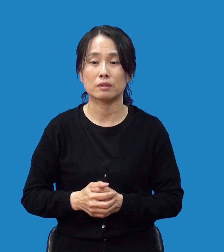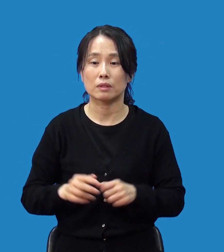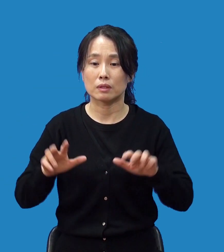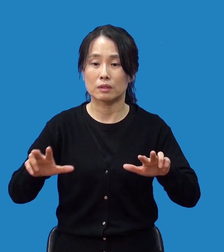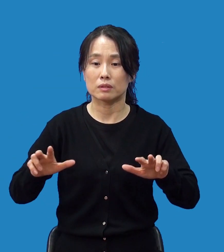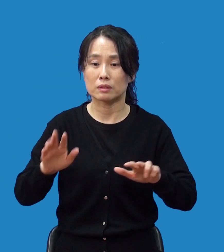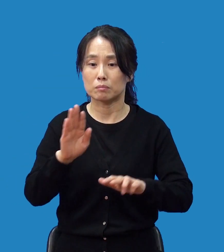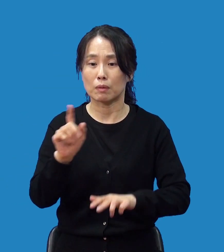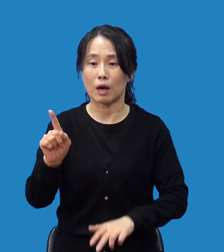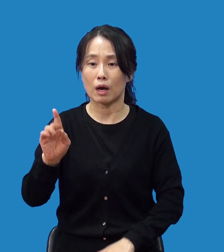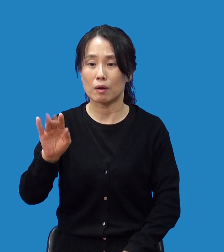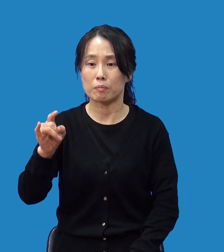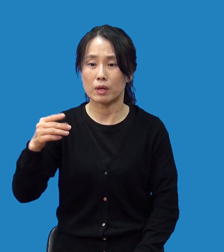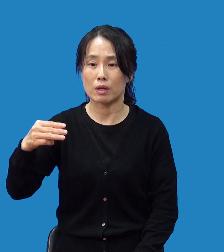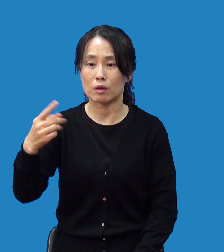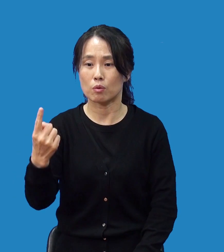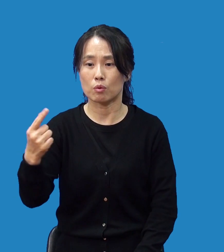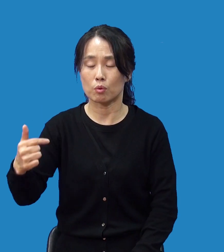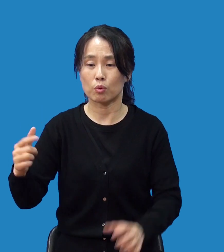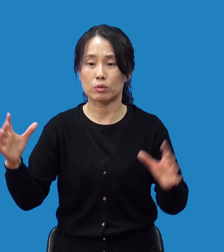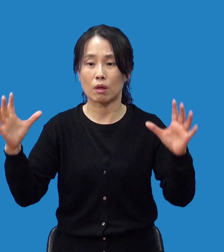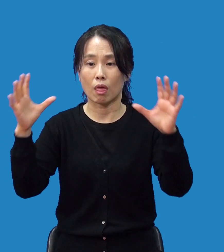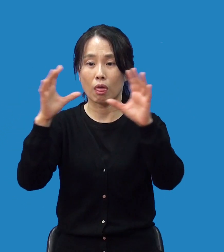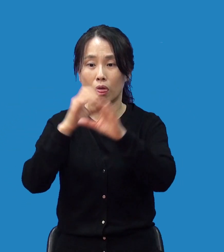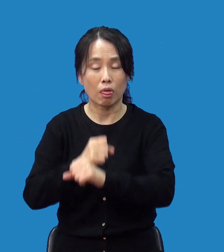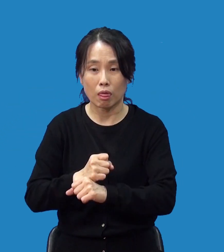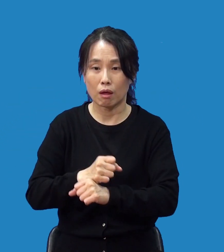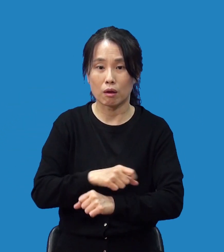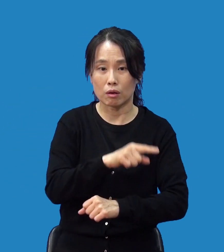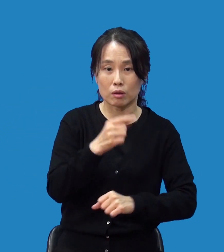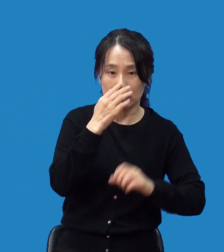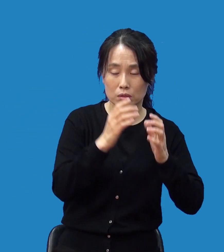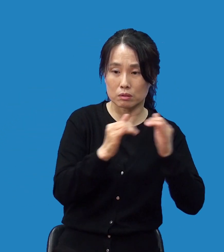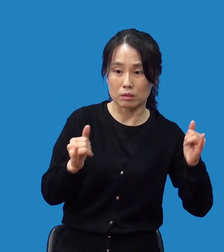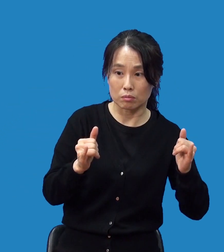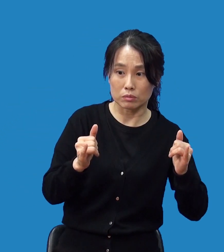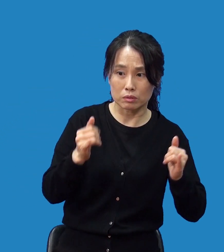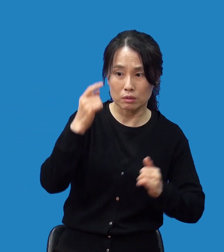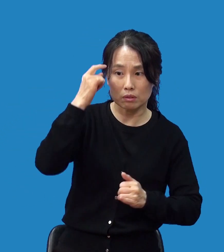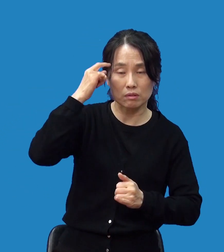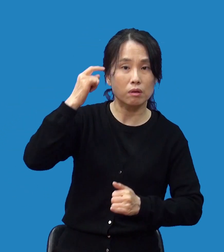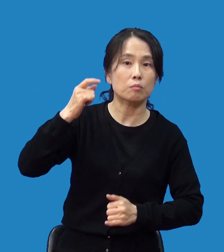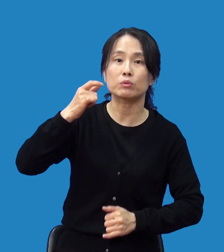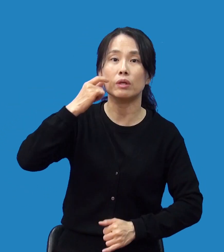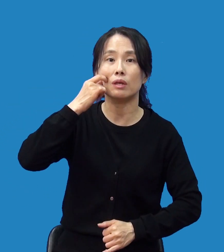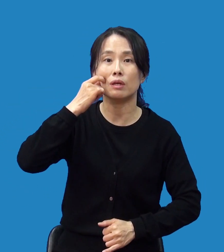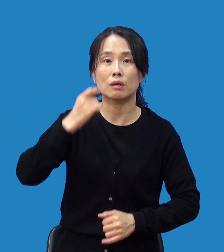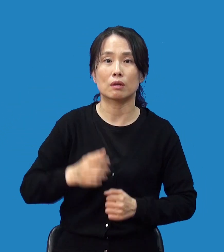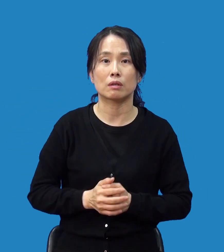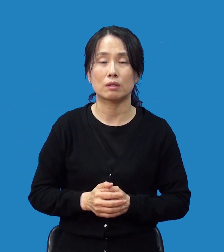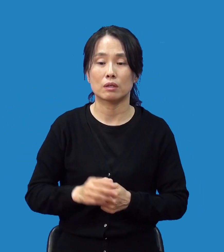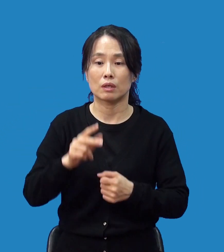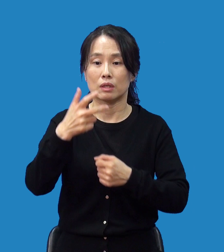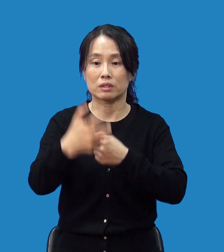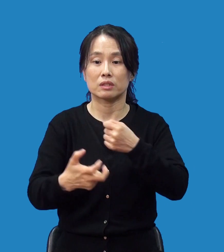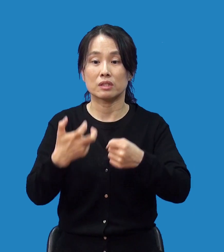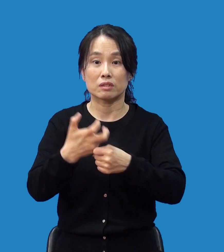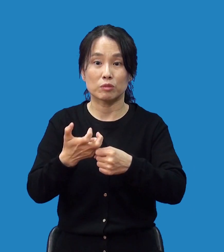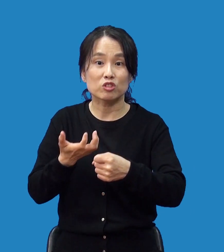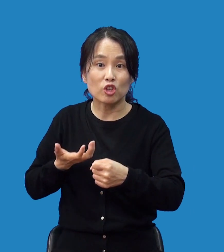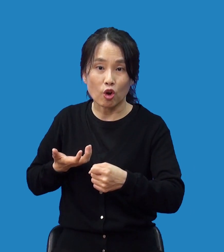상상치도 않았습니다. 70년 전 바벨론의 느부갓네살 왕은